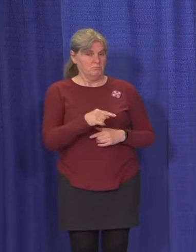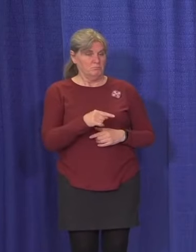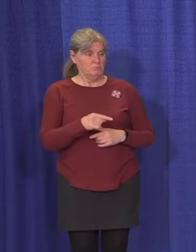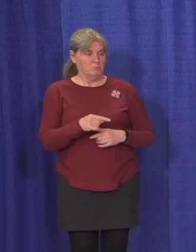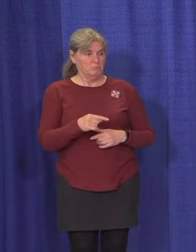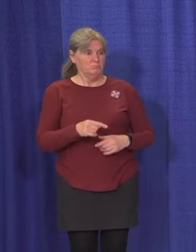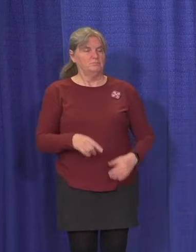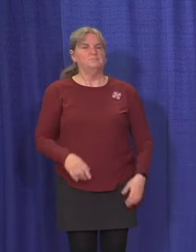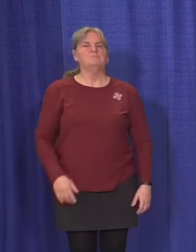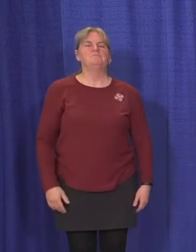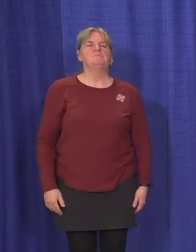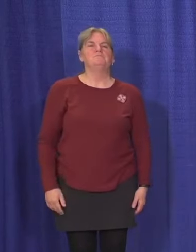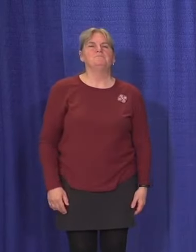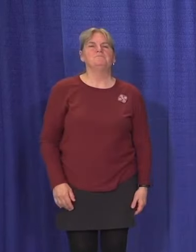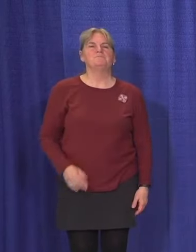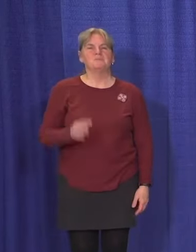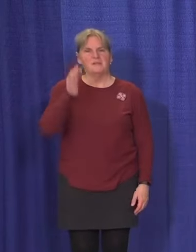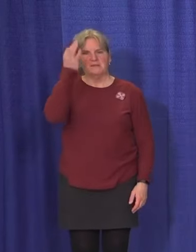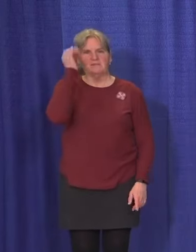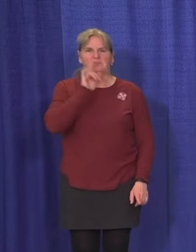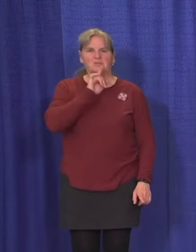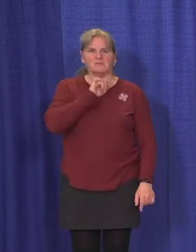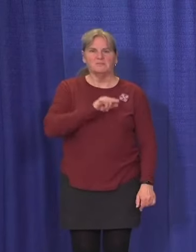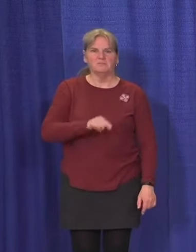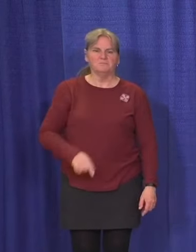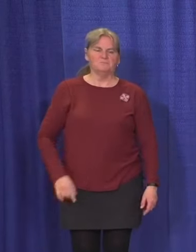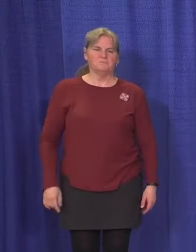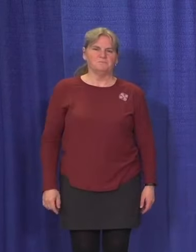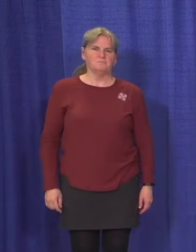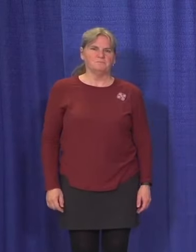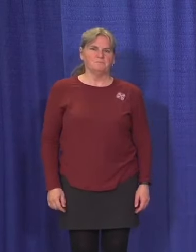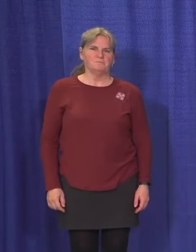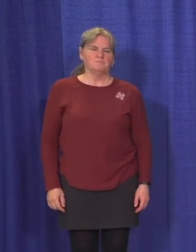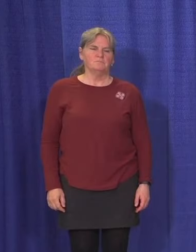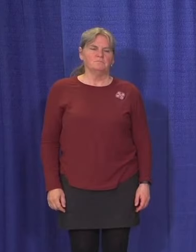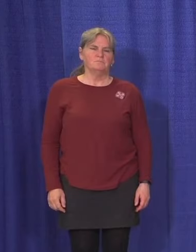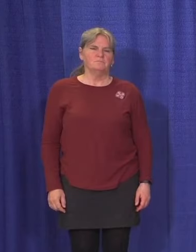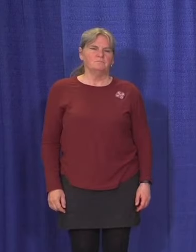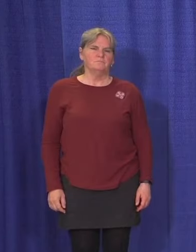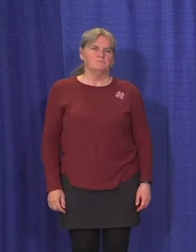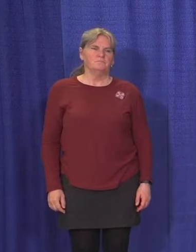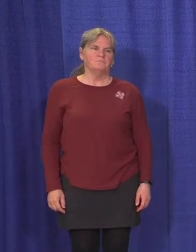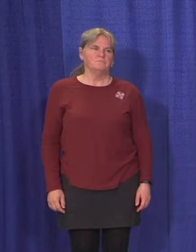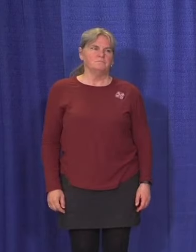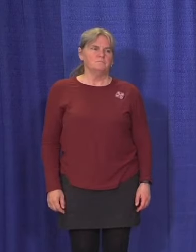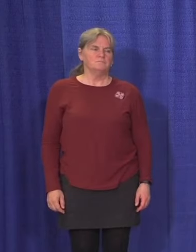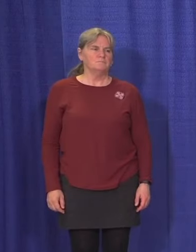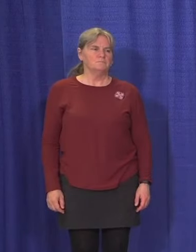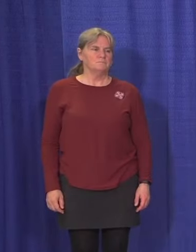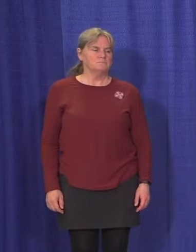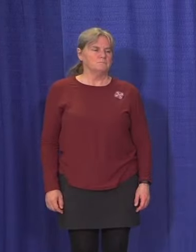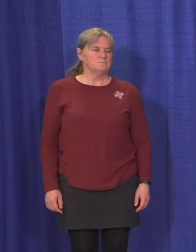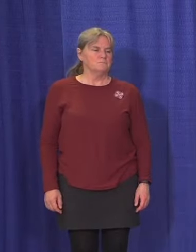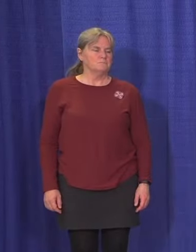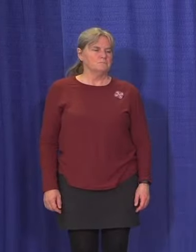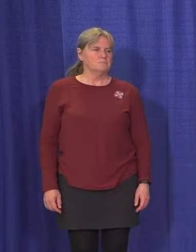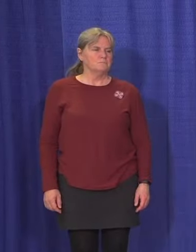C'est une très bonne question et je vais expliquer peut-être dans les deux langues parce que c'est une chance de